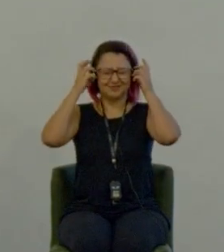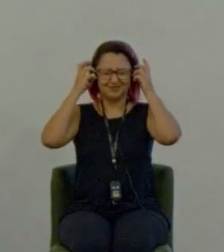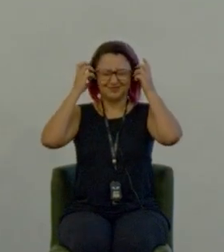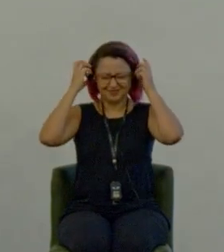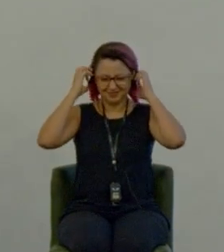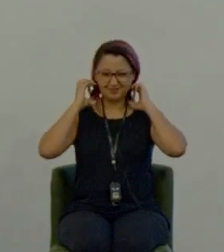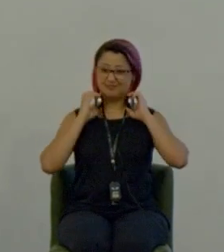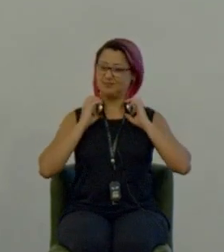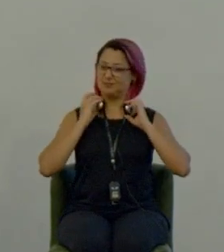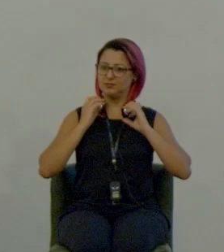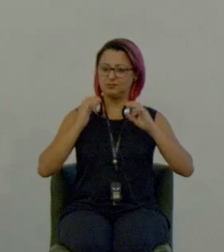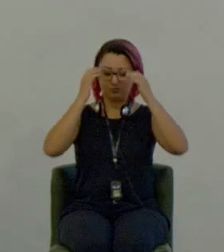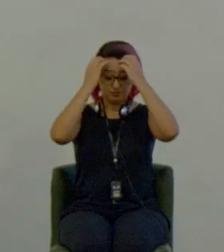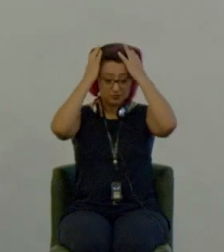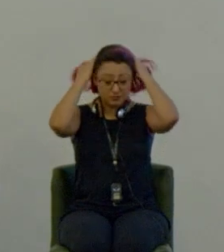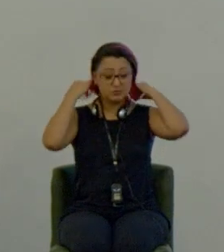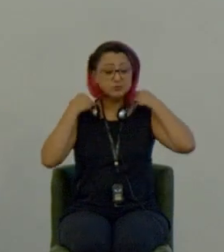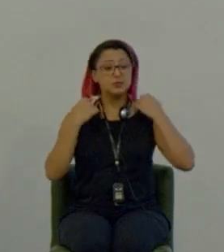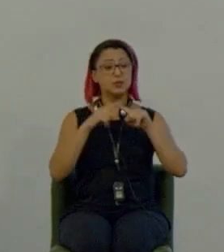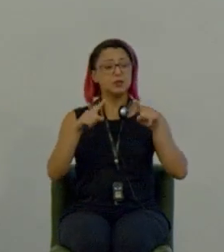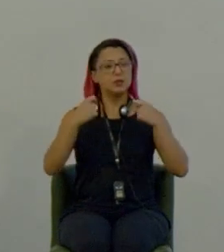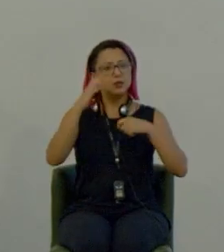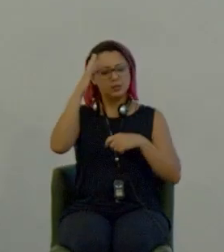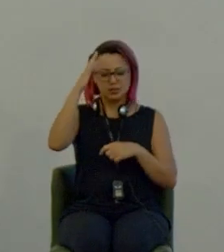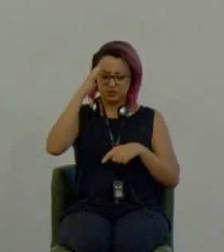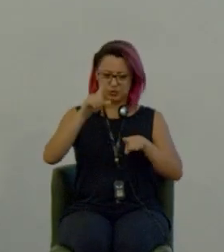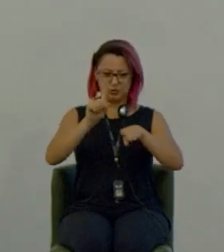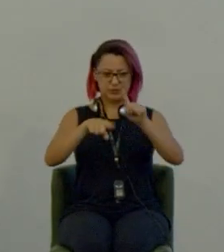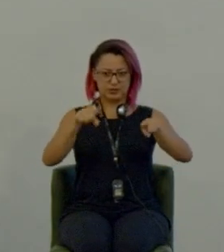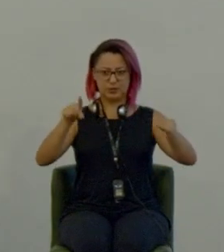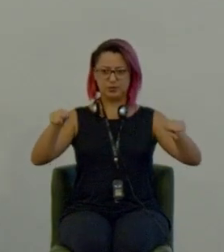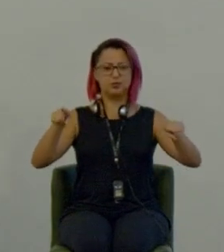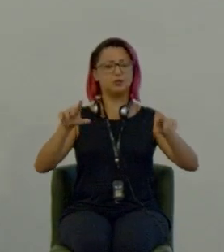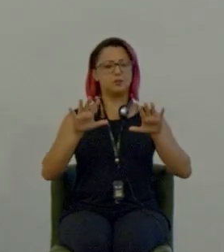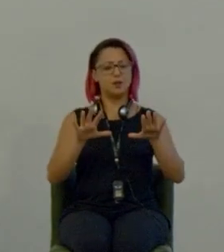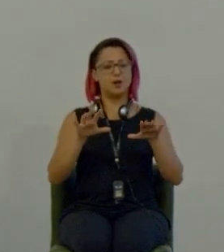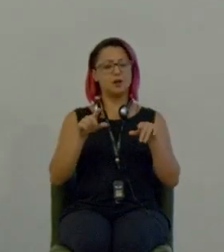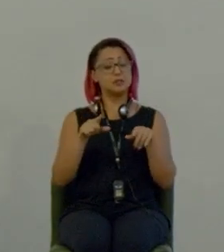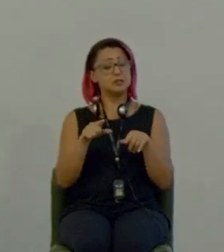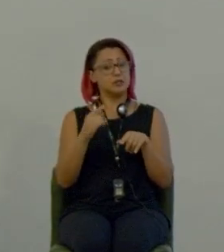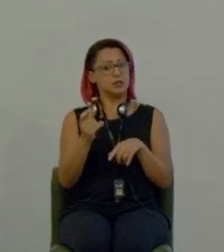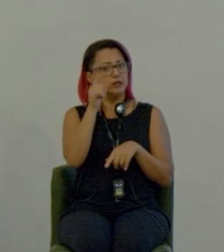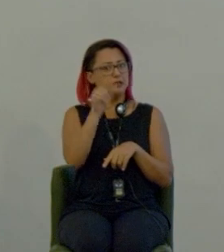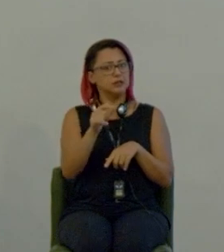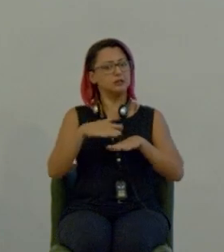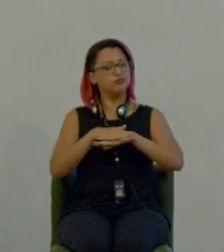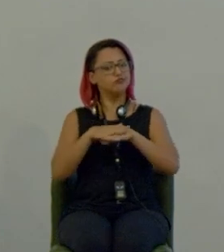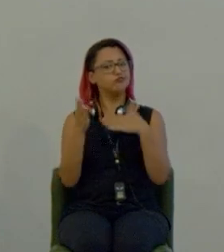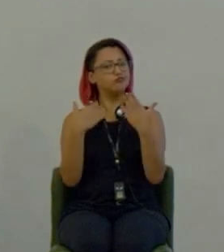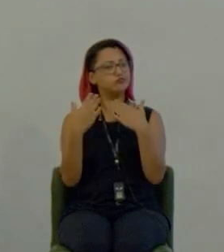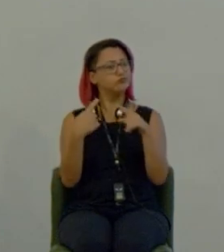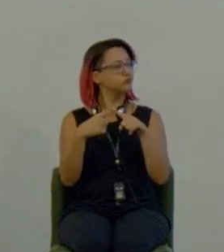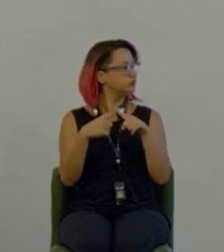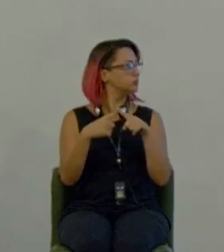outra camada, que é essa camada de produção de diversidade cultural. E acho que essa conversa é uma conversa muito pertinente quando a gente pensa